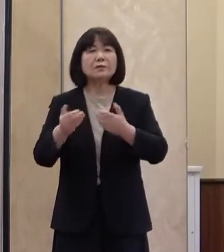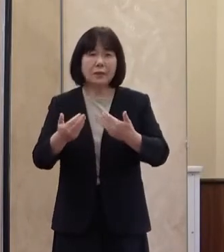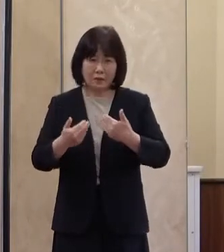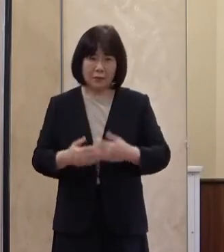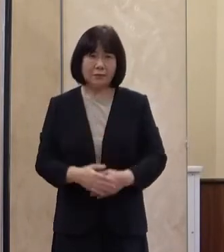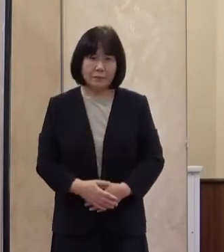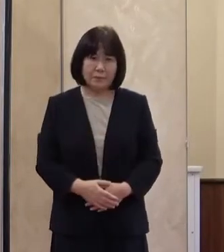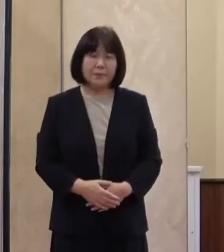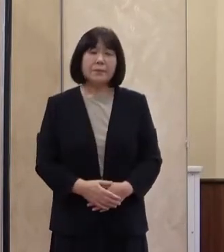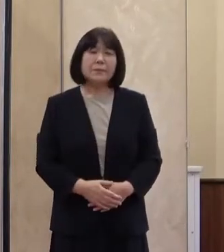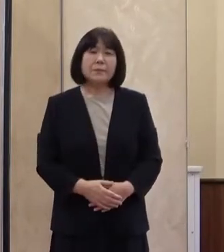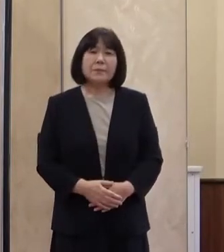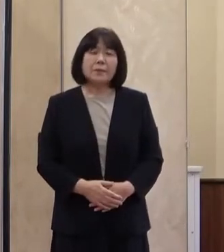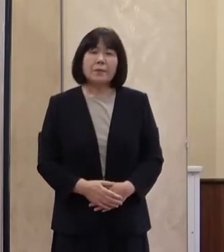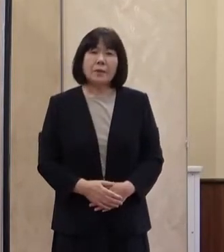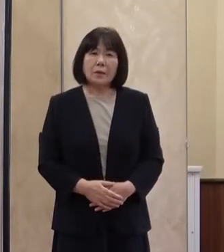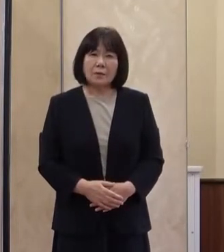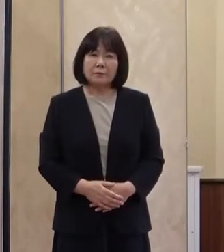そして、